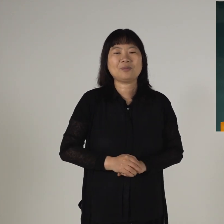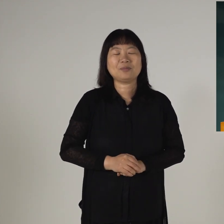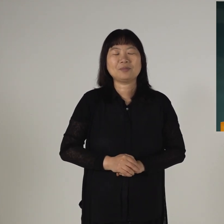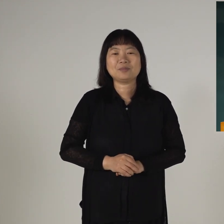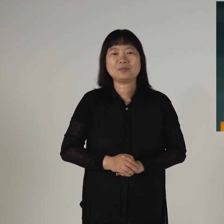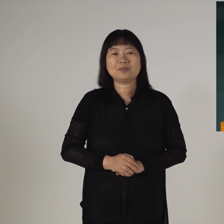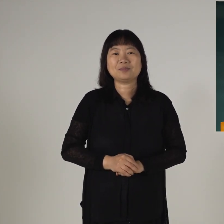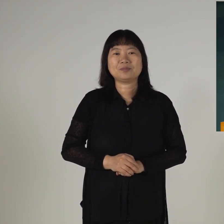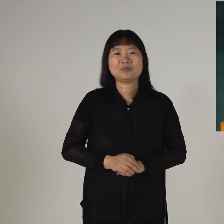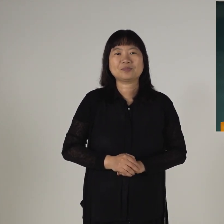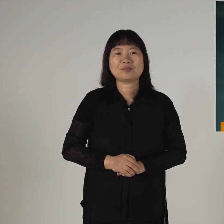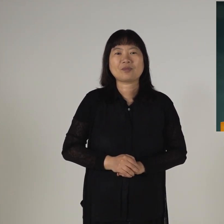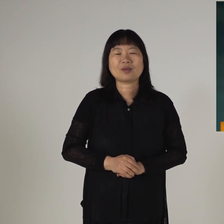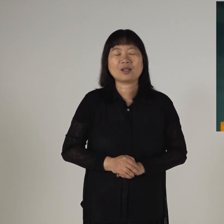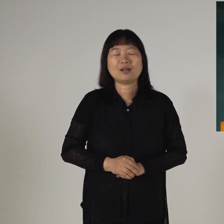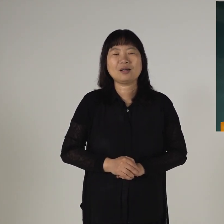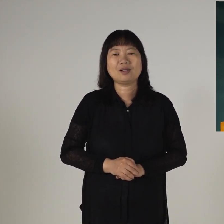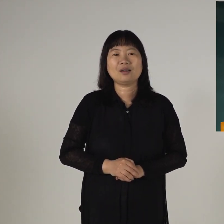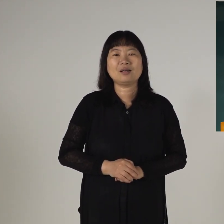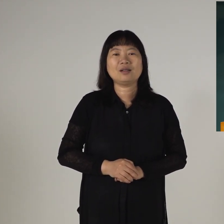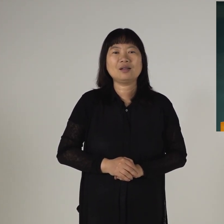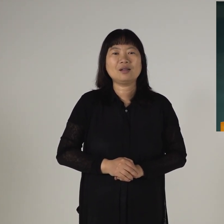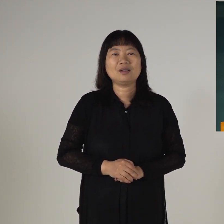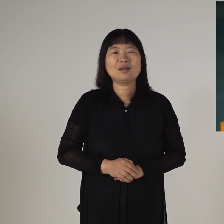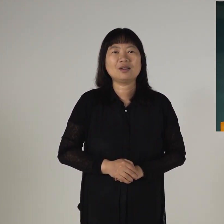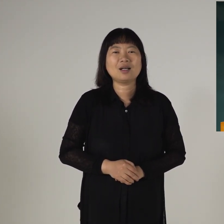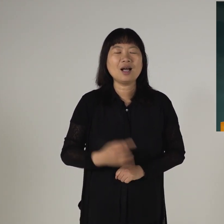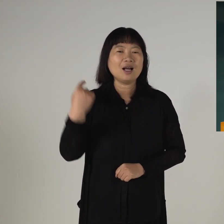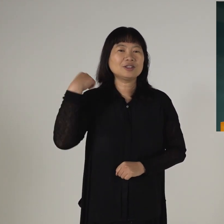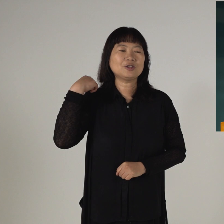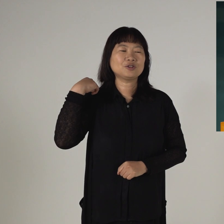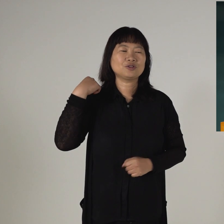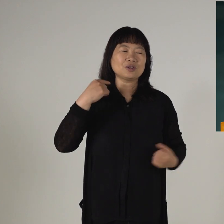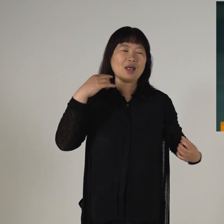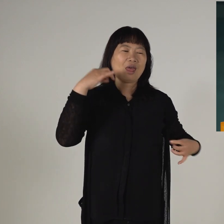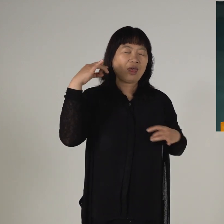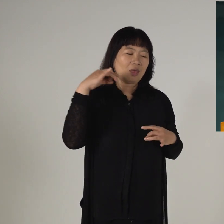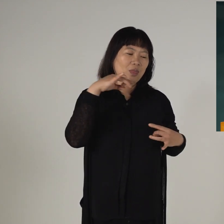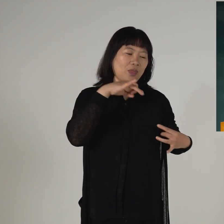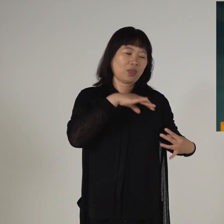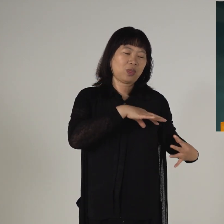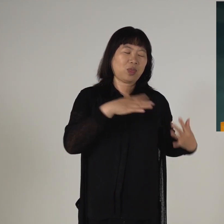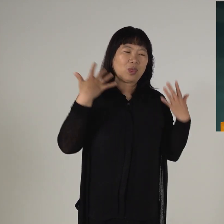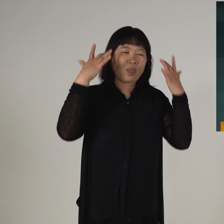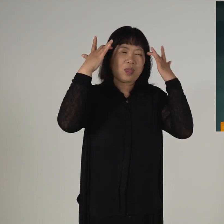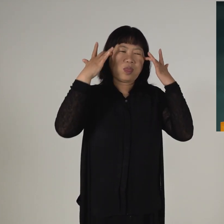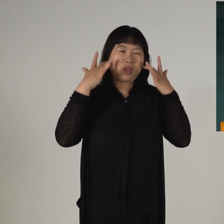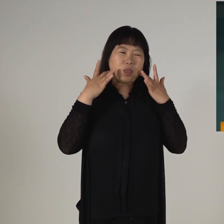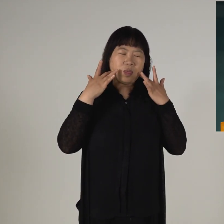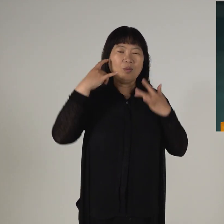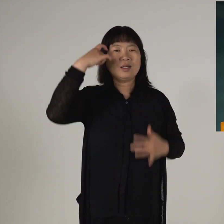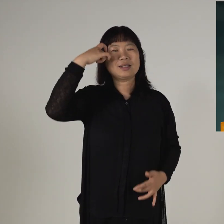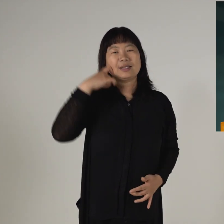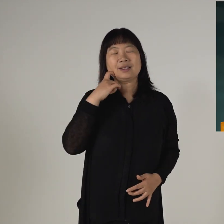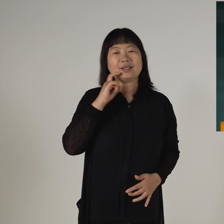그래서 그의 표현대로라면 이 등줄기가 서늘해지는 느낌을 받았다는 거예요.